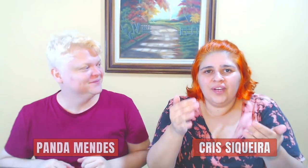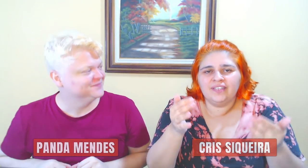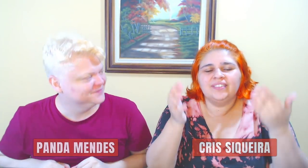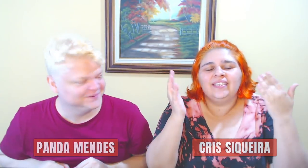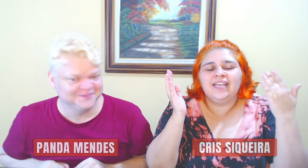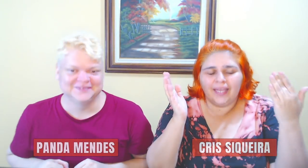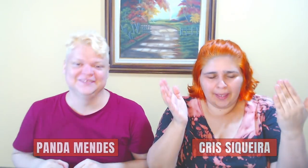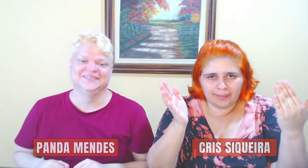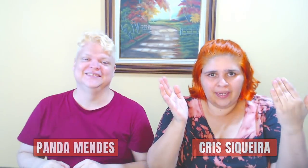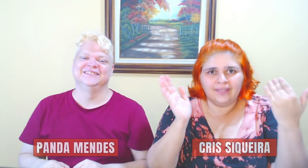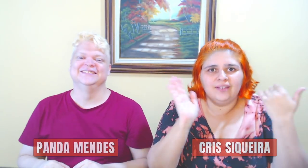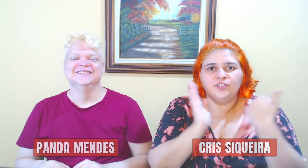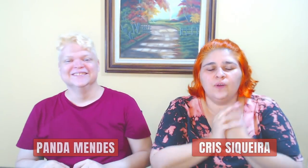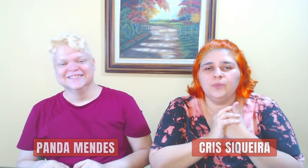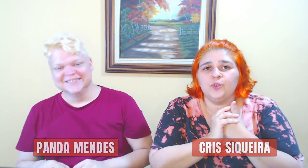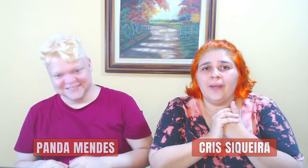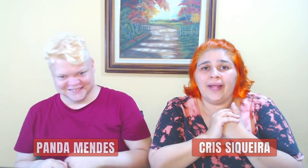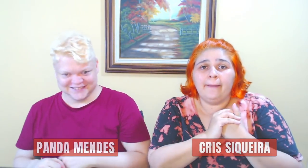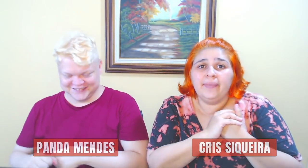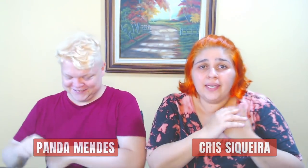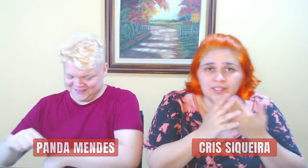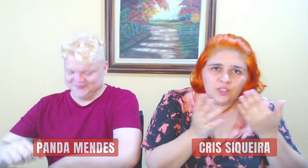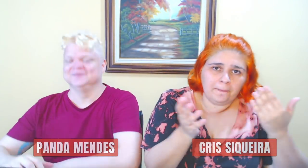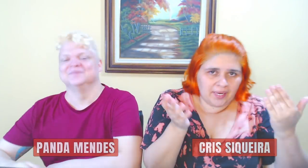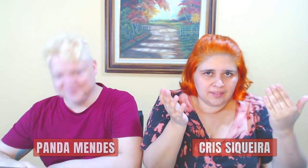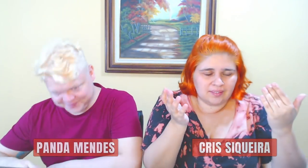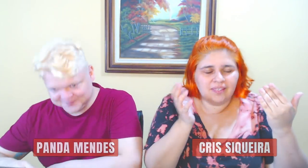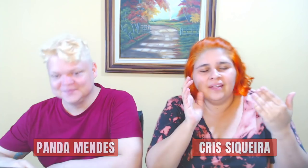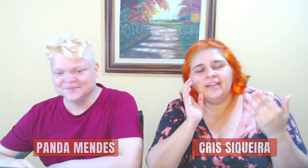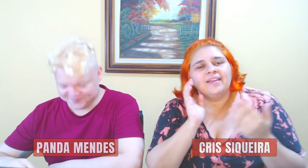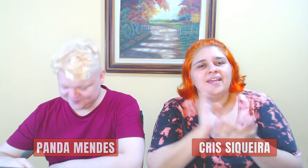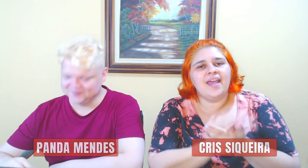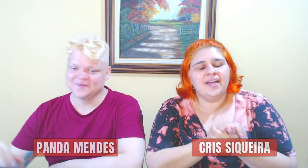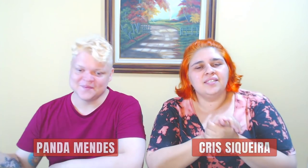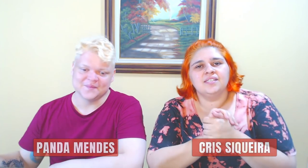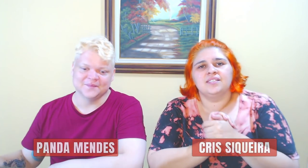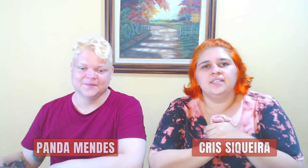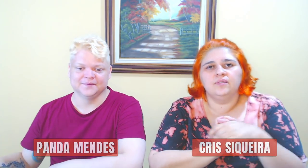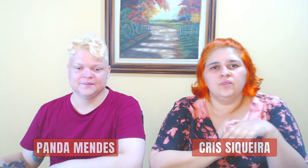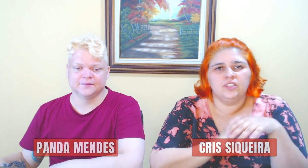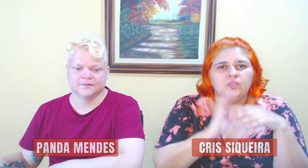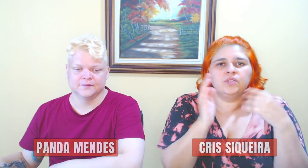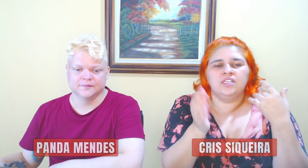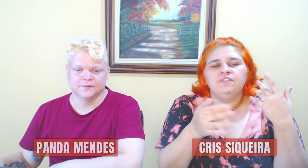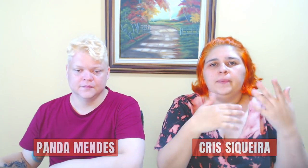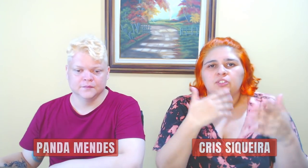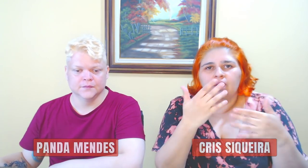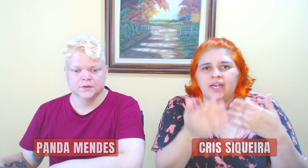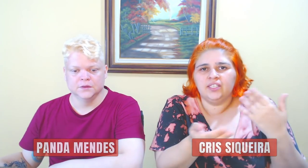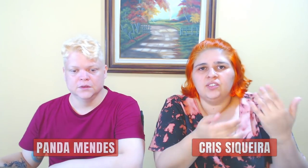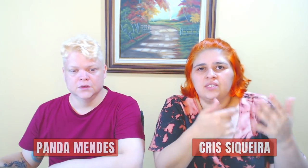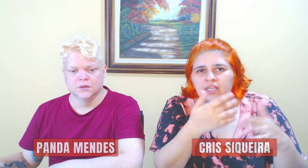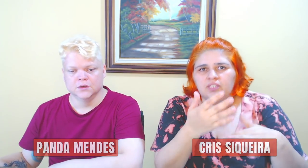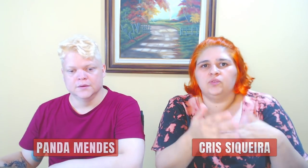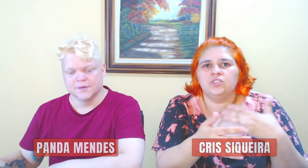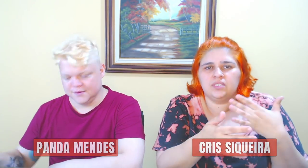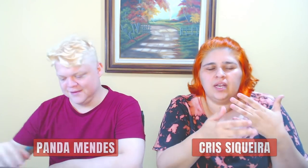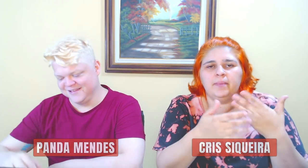no cinema, nós fomos numa cabine de imprensa Que é a sessão exclusiva para jornalistas e críticos de cinema E